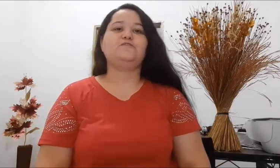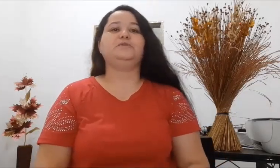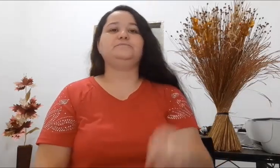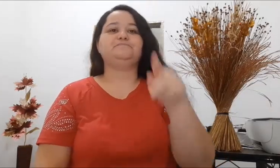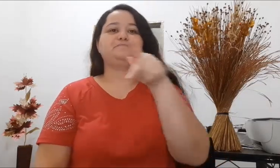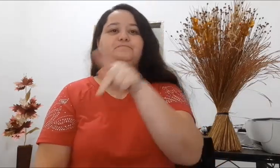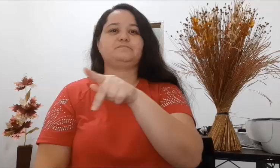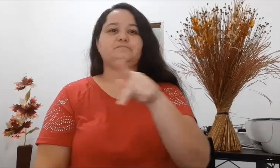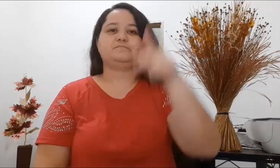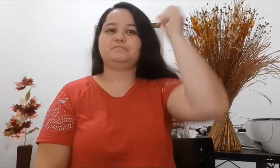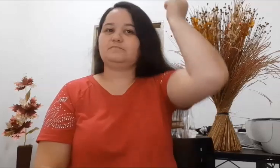foi: